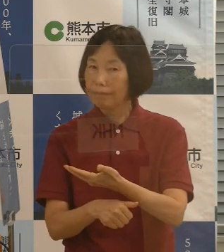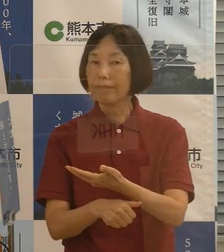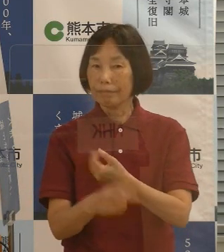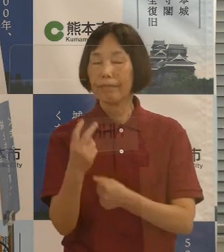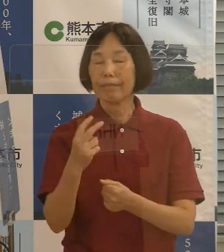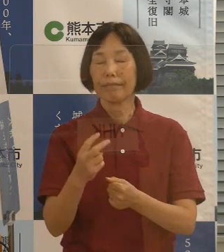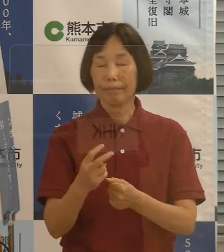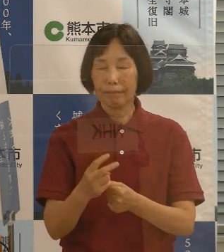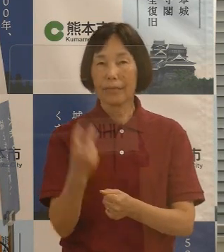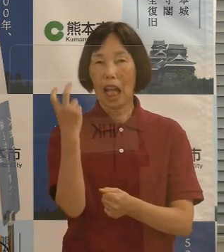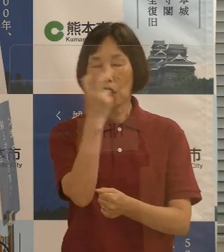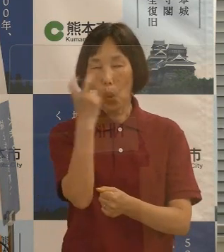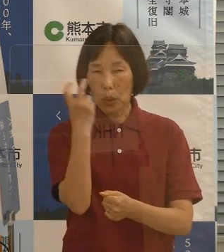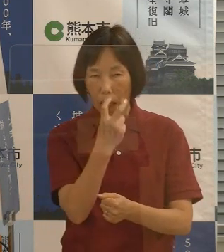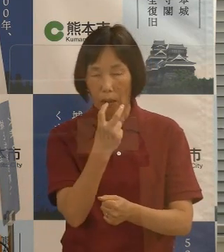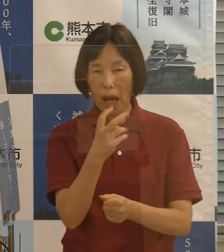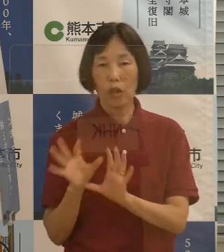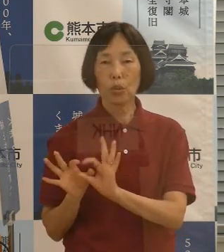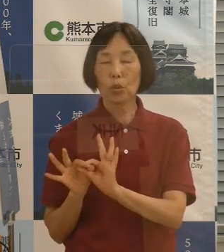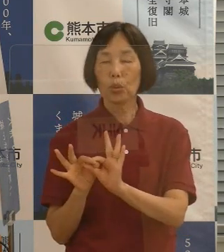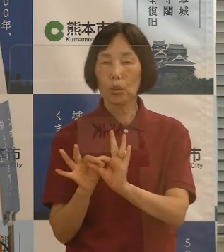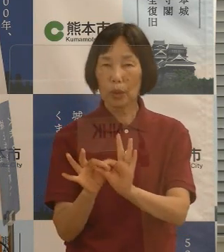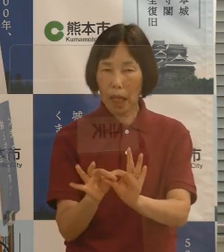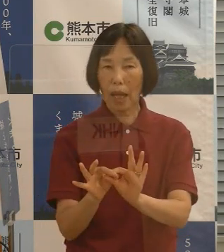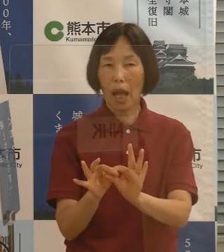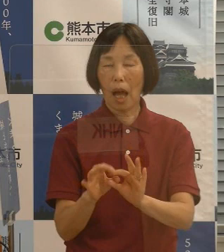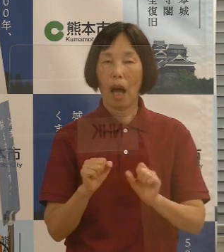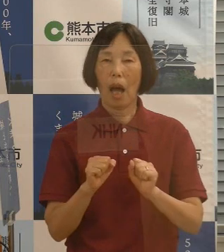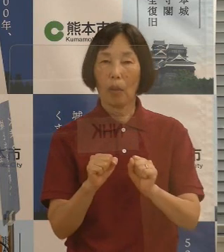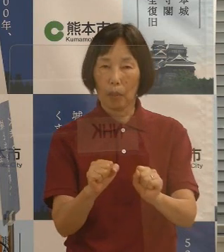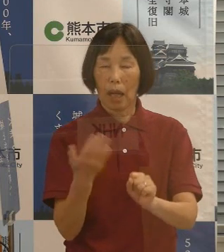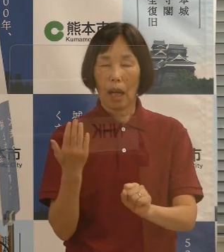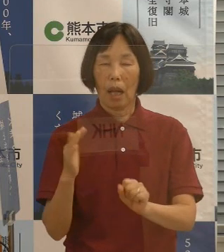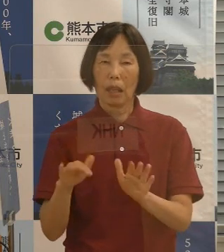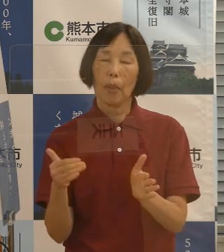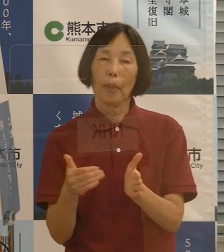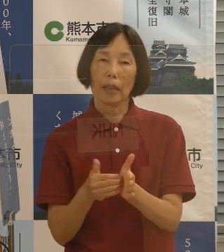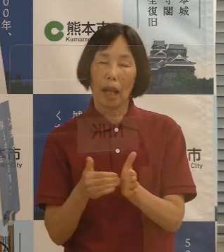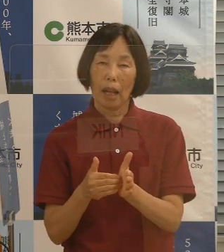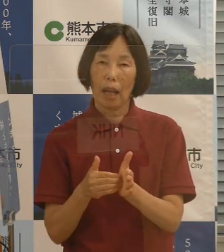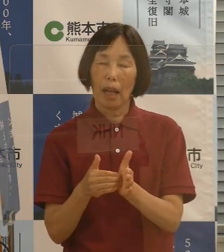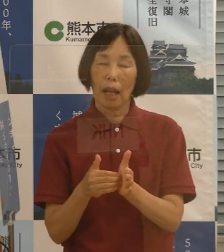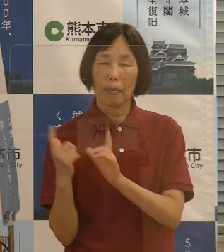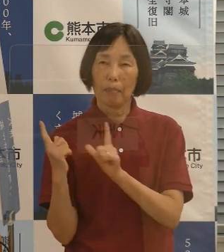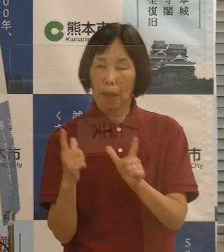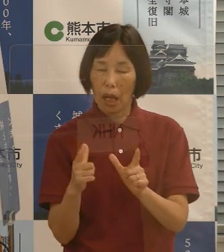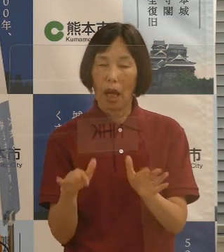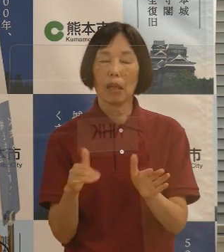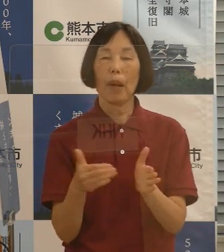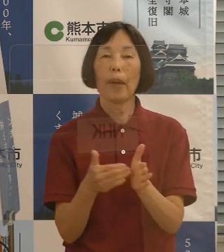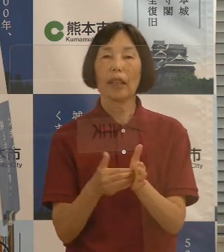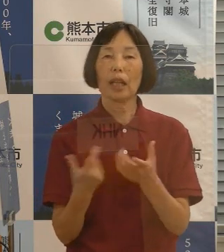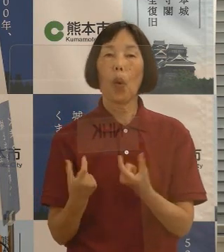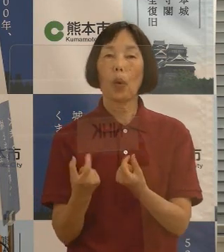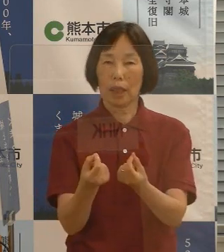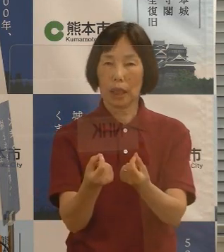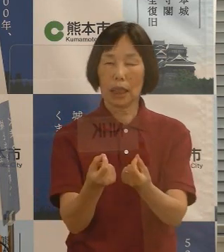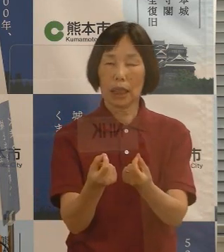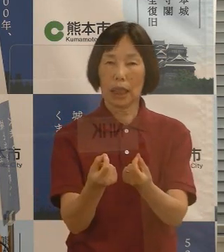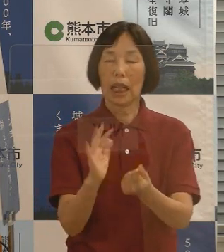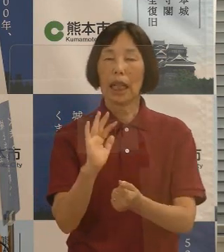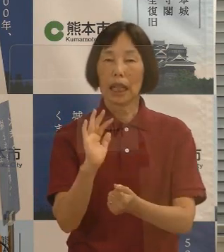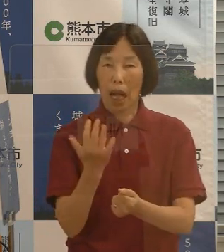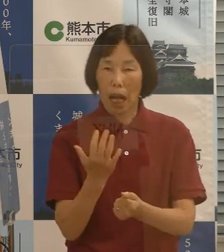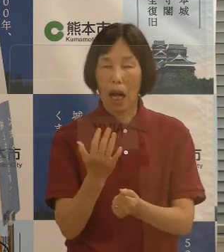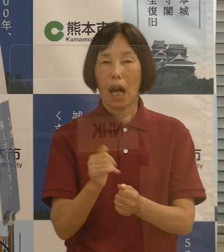そうです、はい、ですから何か制限をしてですね、今までやっていたことをやらないという状況ではないということであります。ただこれ